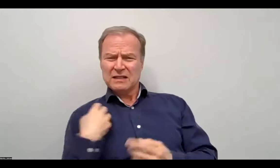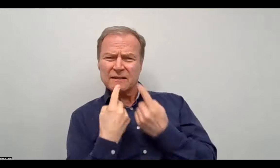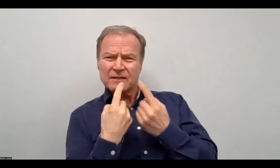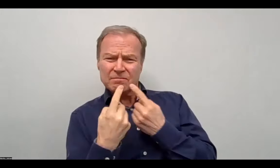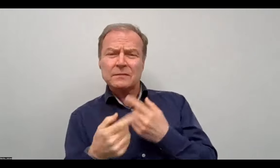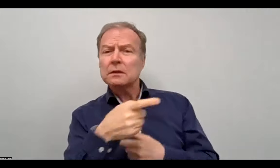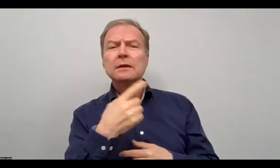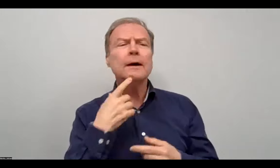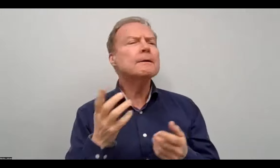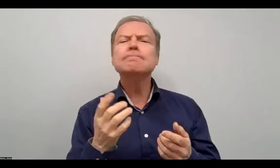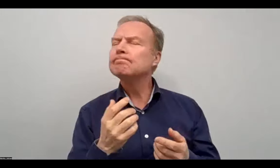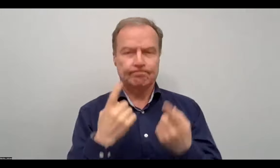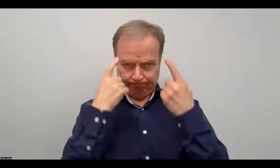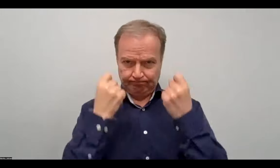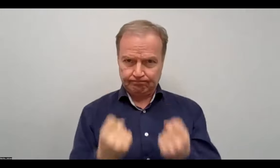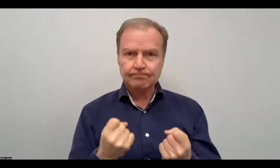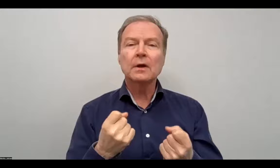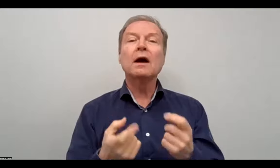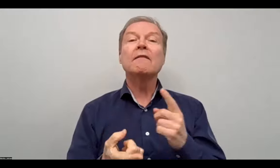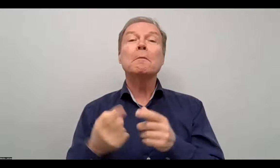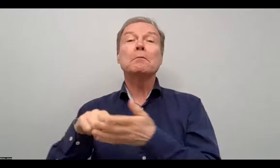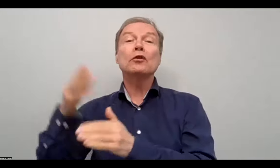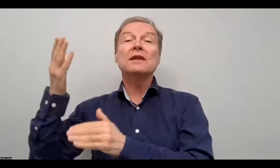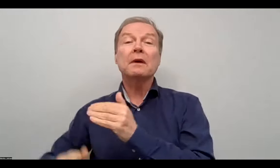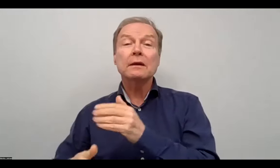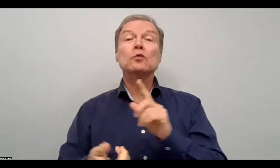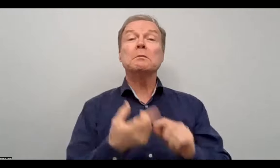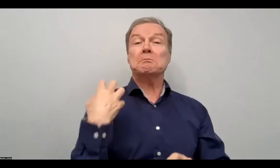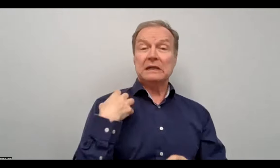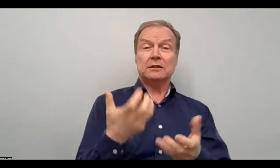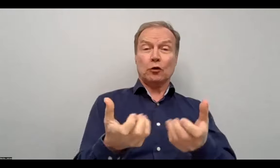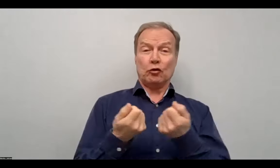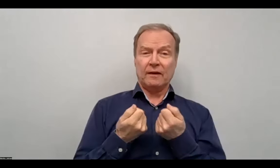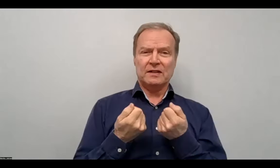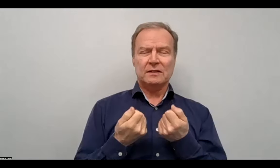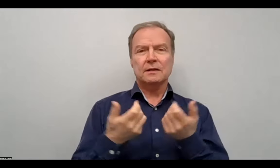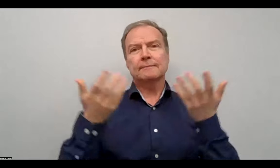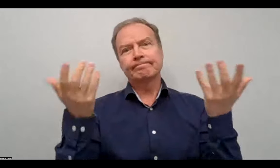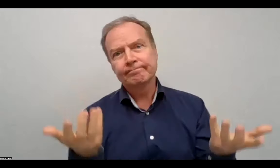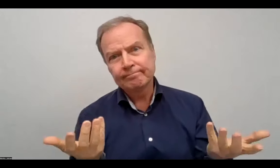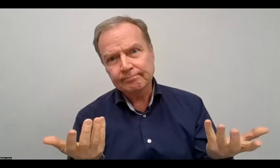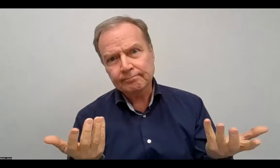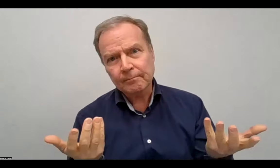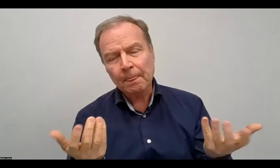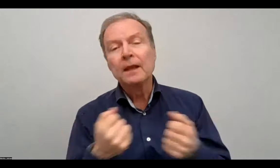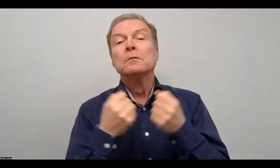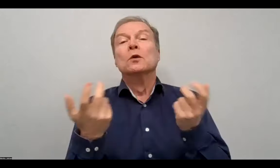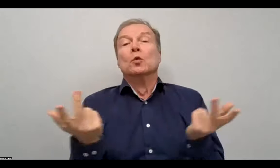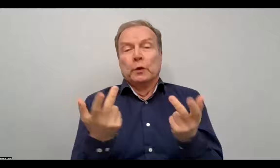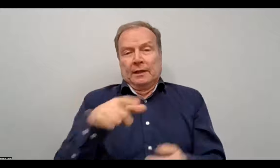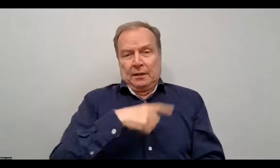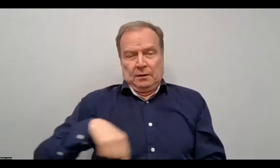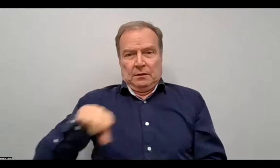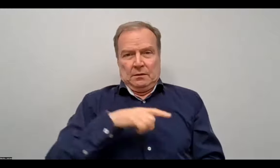avustajansa kautta niin kuin aikaistaa tätä, koska palvelu on päättymässä. Mutta sieltä hirveän itsepäisesti ja itsepintaisesti vastattiin, että ministeri